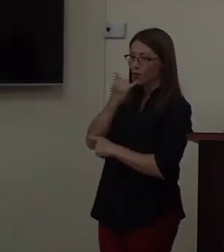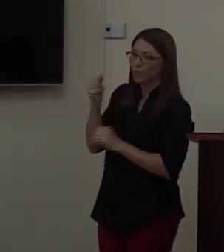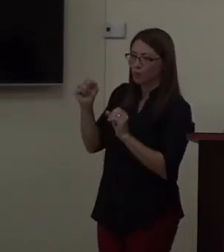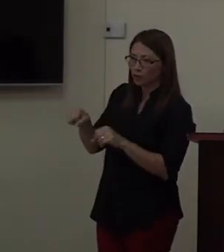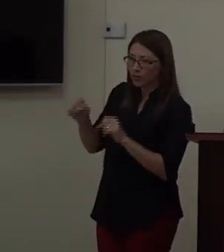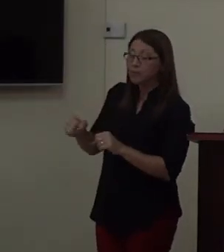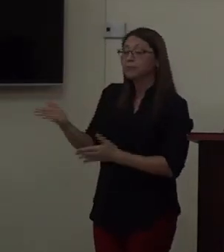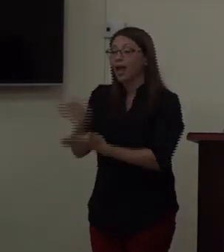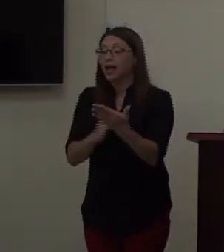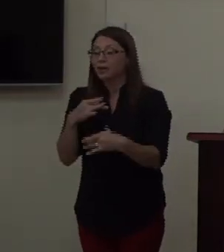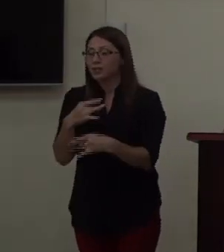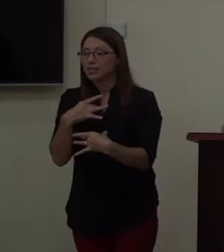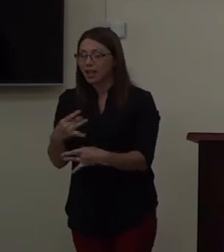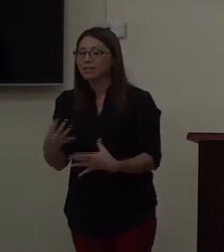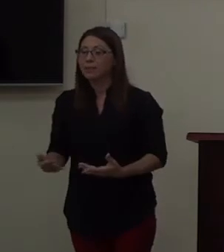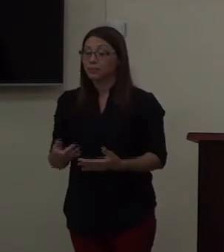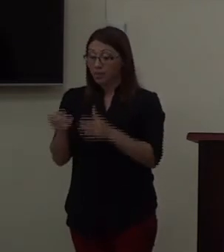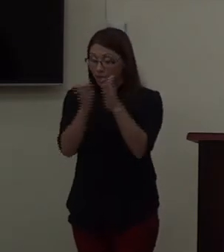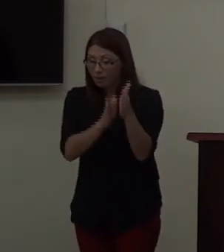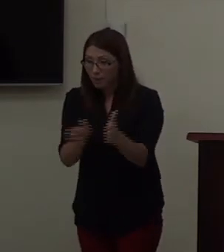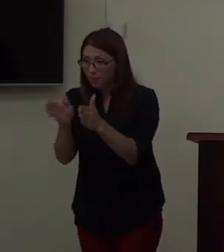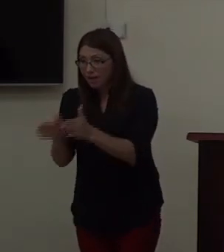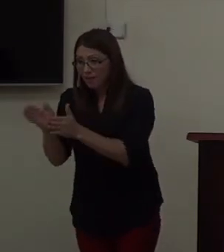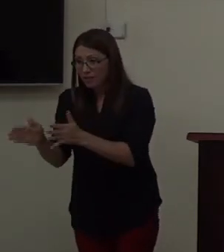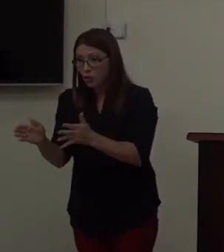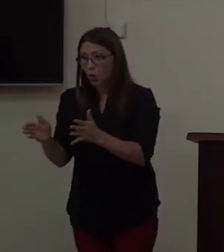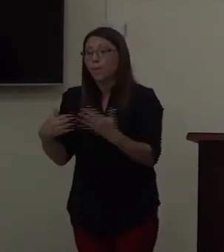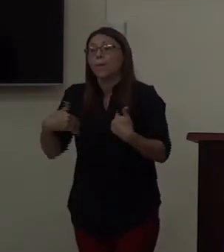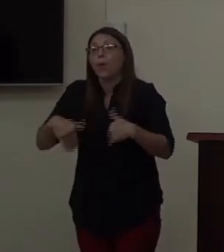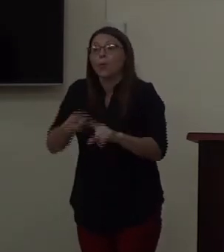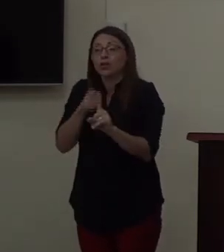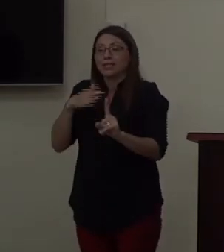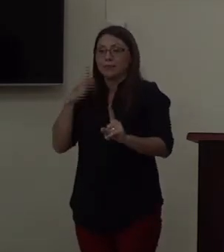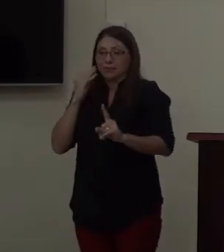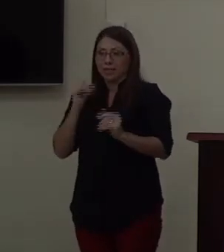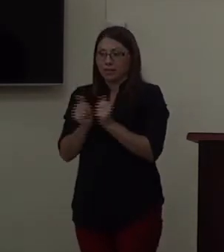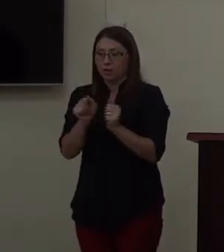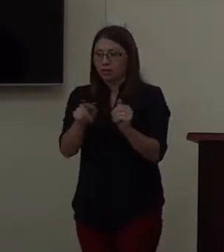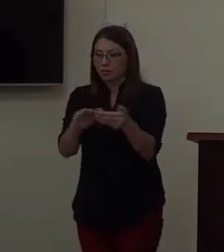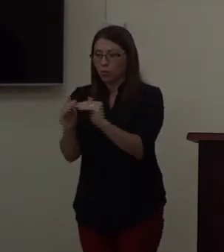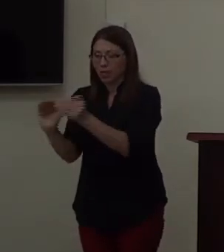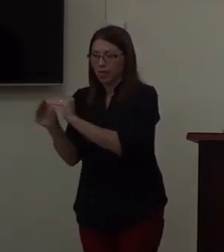¿verdad? Hay algo interesante, ¿verdad? Y es que en planificación, por lo menos desde mi experiencia con estas comunidades,